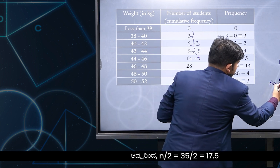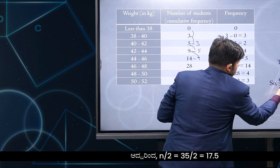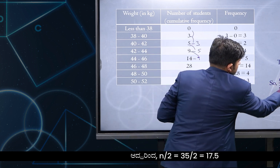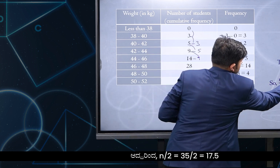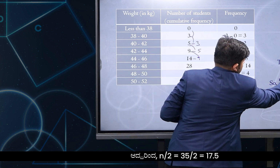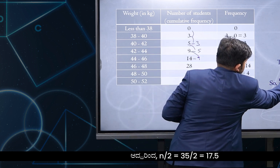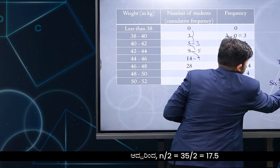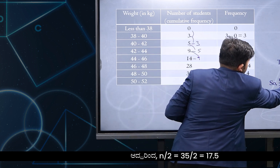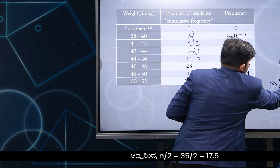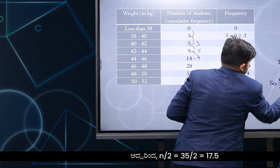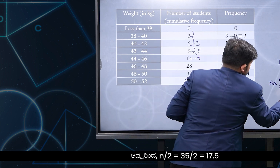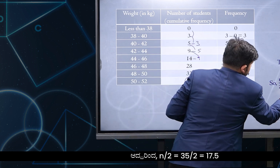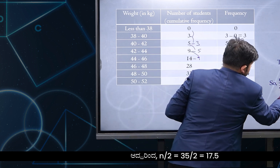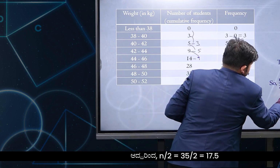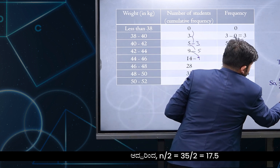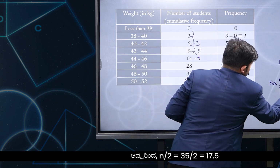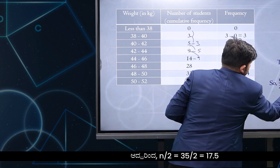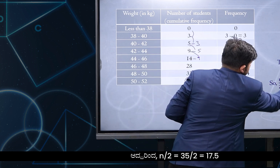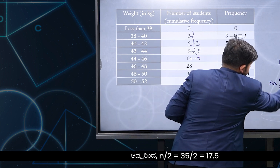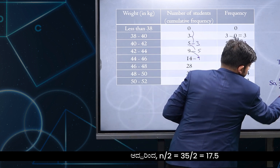35/2 = 17.5.